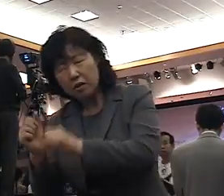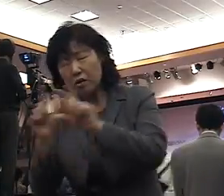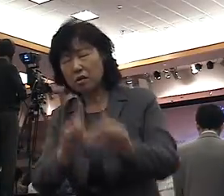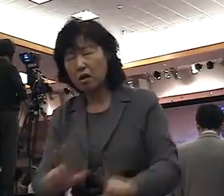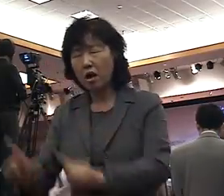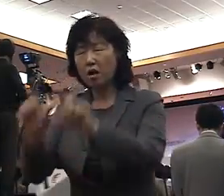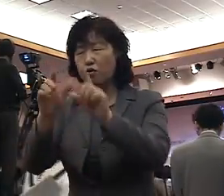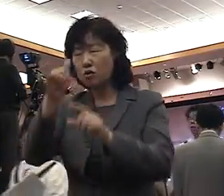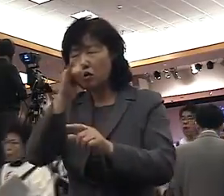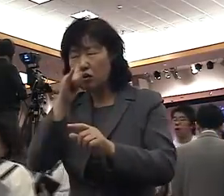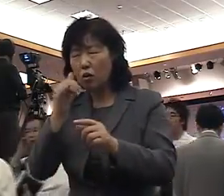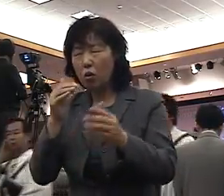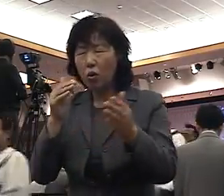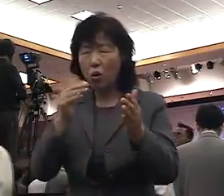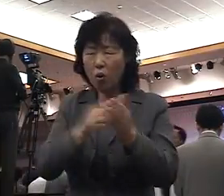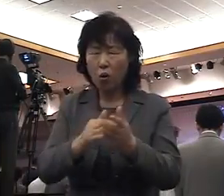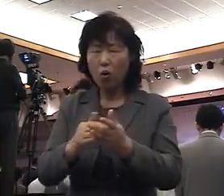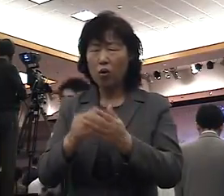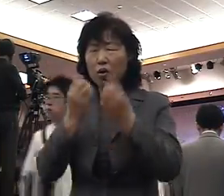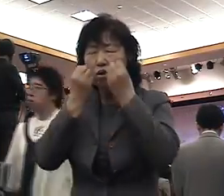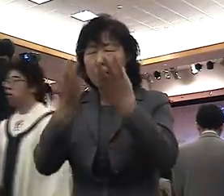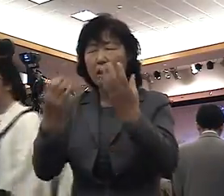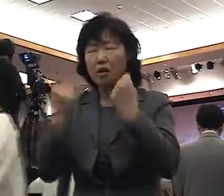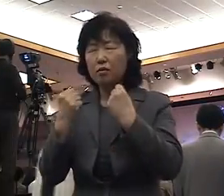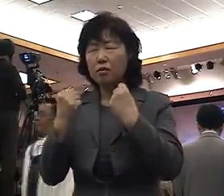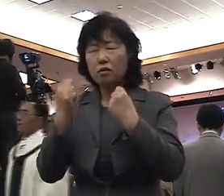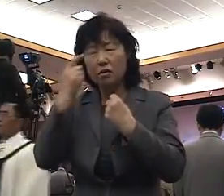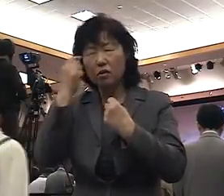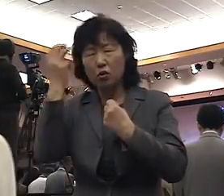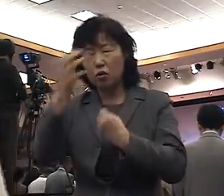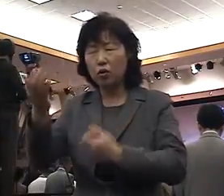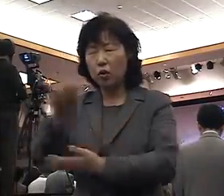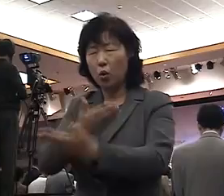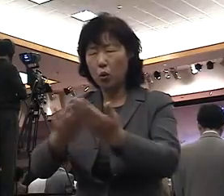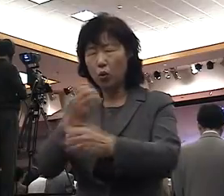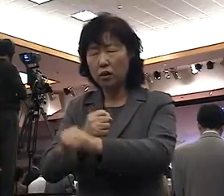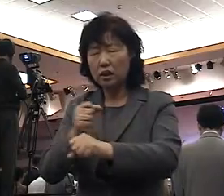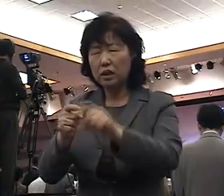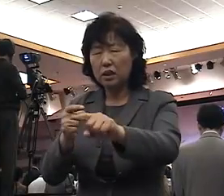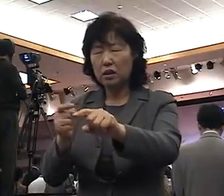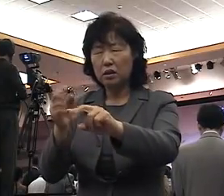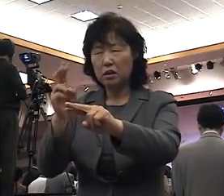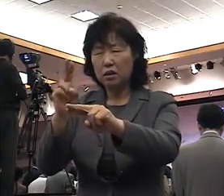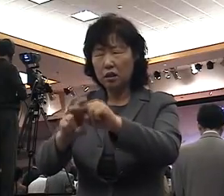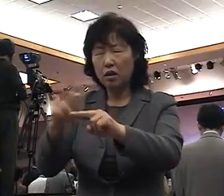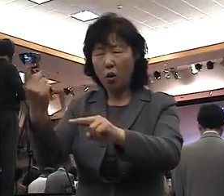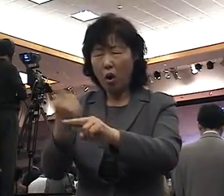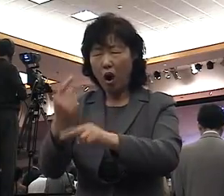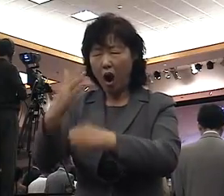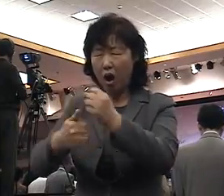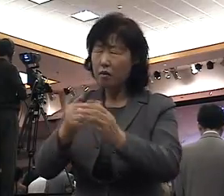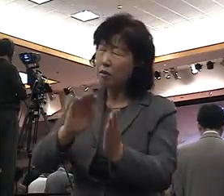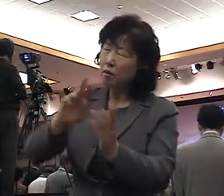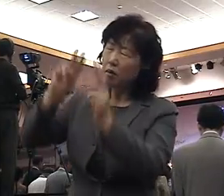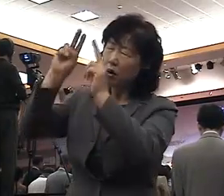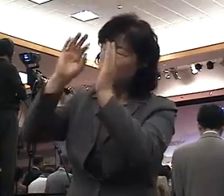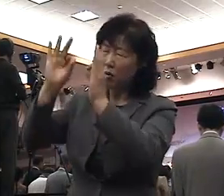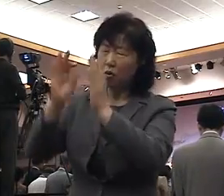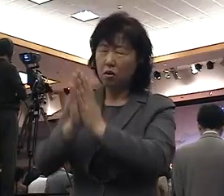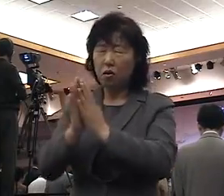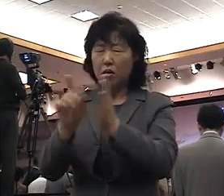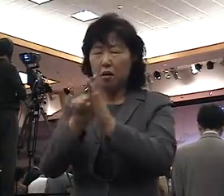새 힘을 주시는 성령님의 교통하심이 이 자리에 나와 하나님을 바라보며 예배하는 모든 주의 백성들